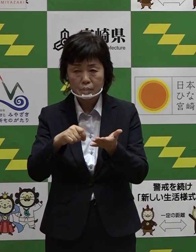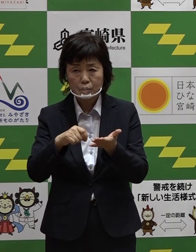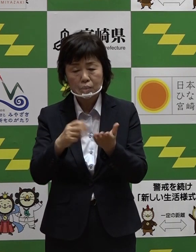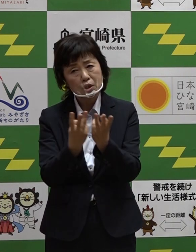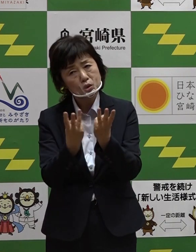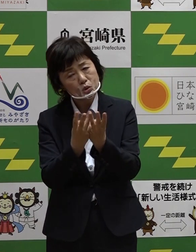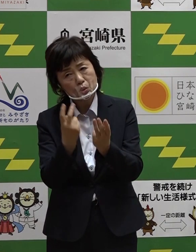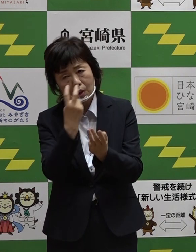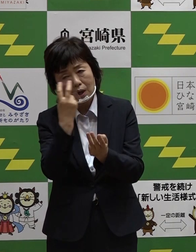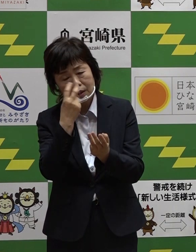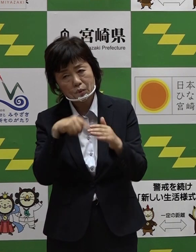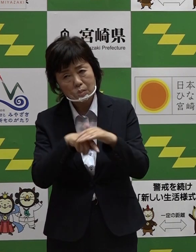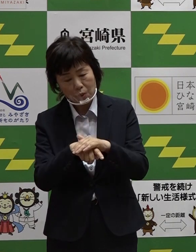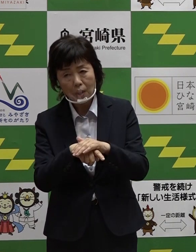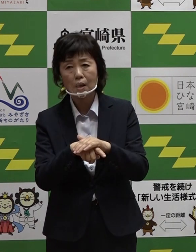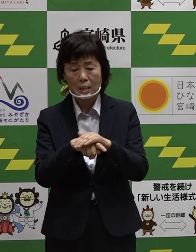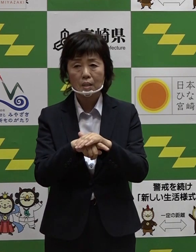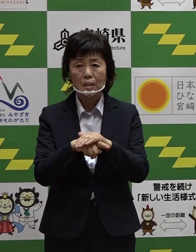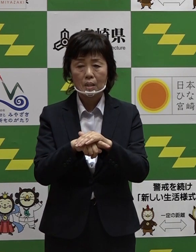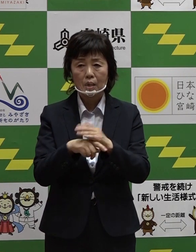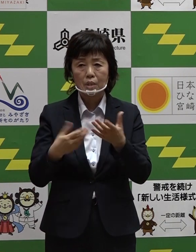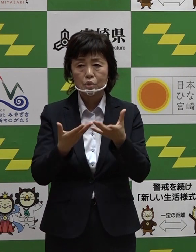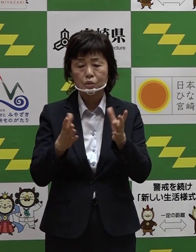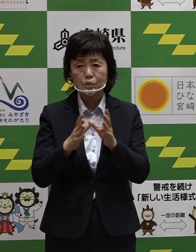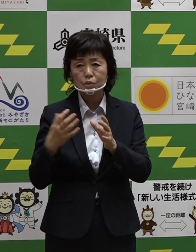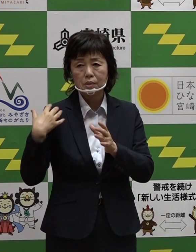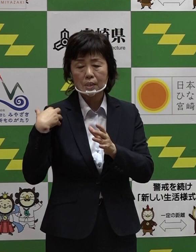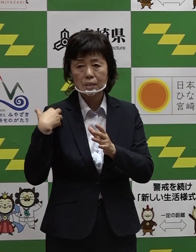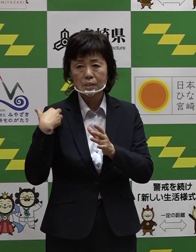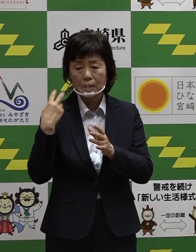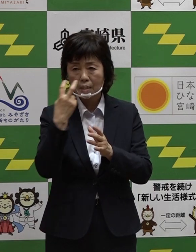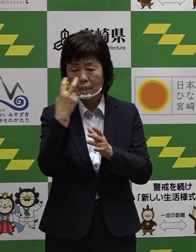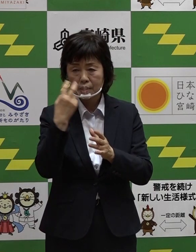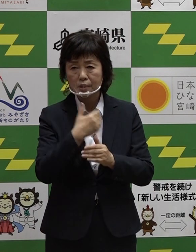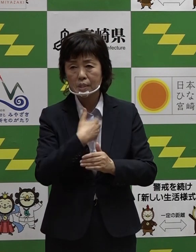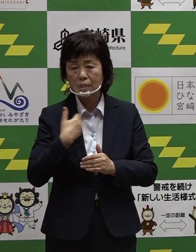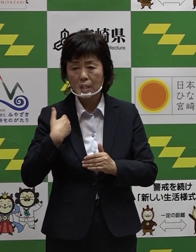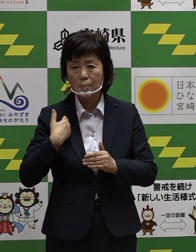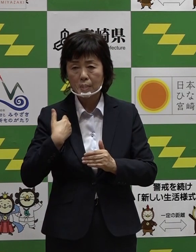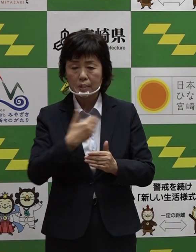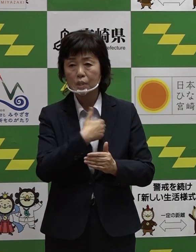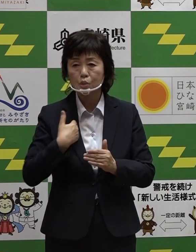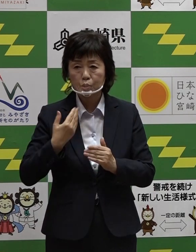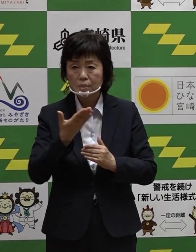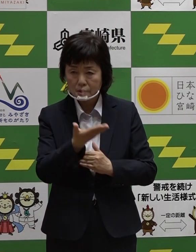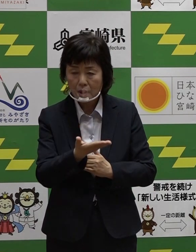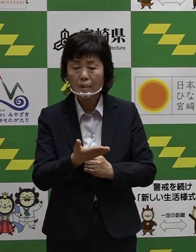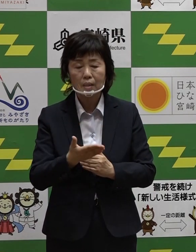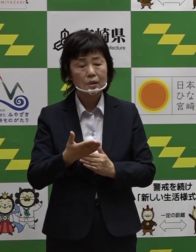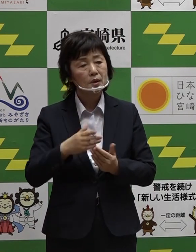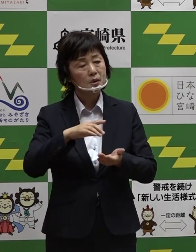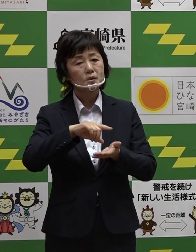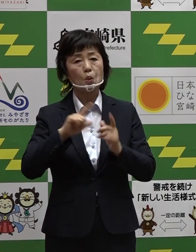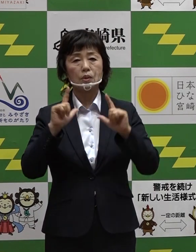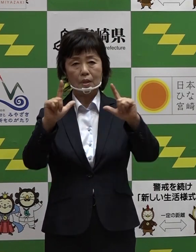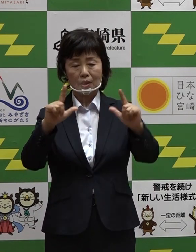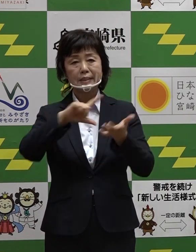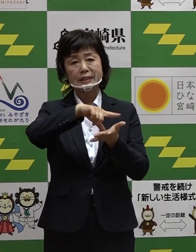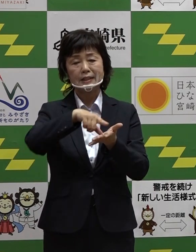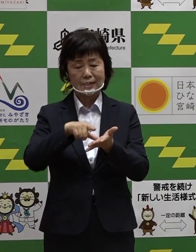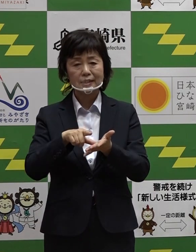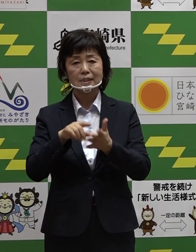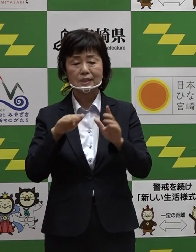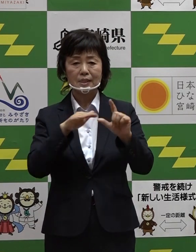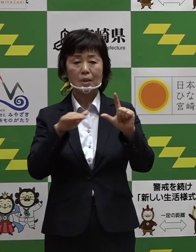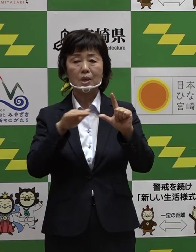のは主催者が把握できる範囲であれば大丈夫というのなんでしょうか。 地域レベルのお祭りであっても多